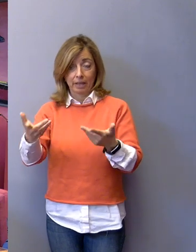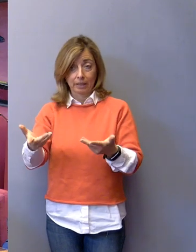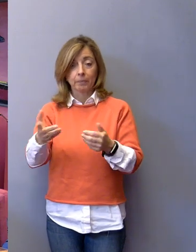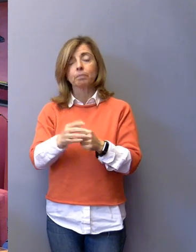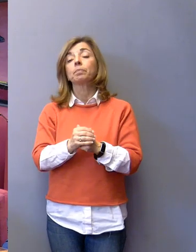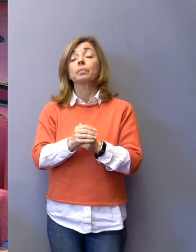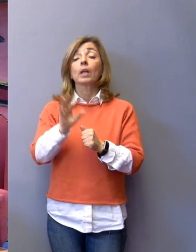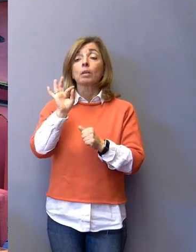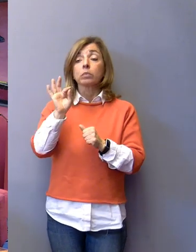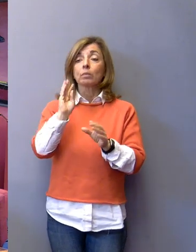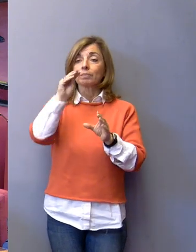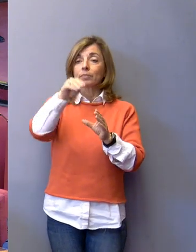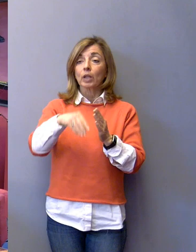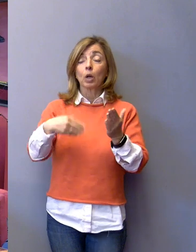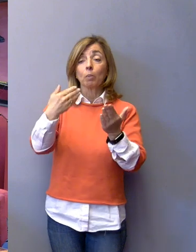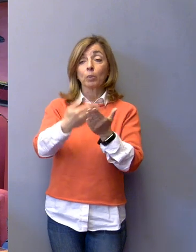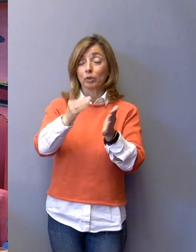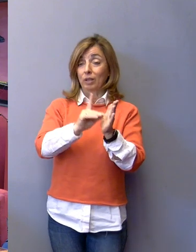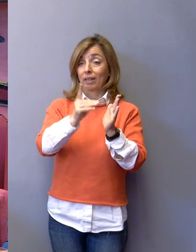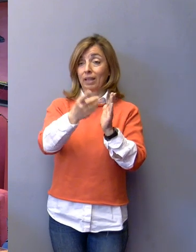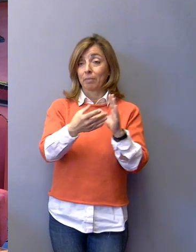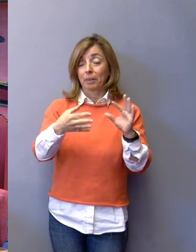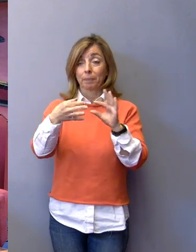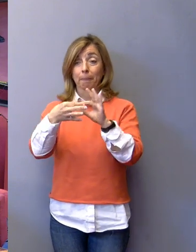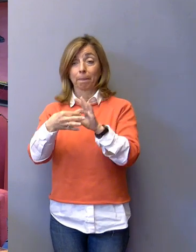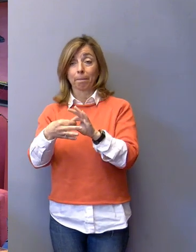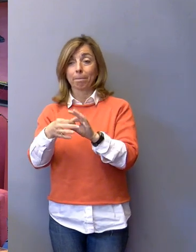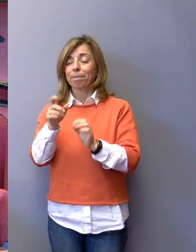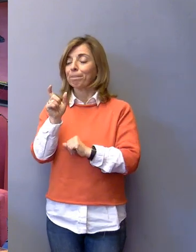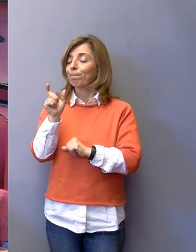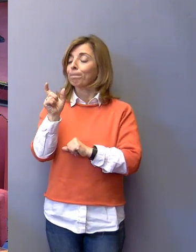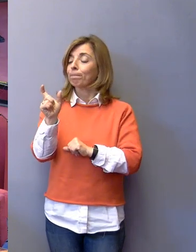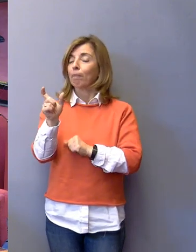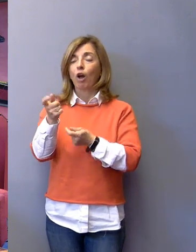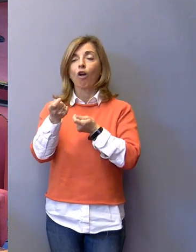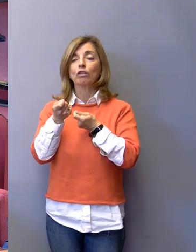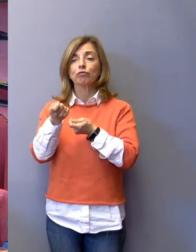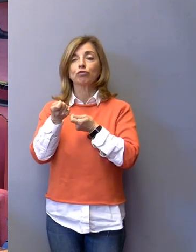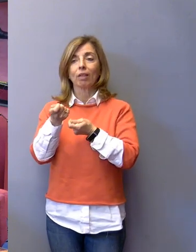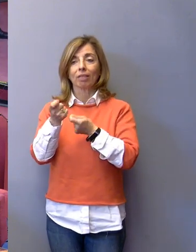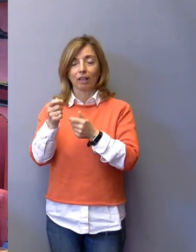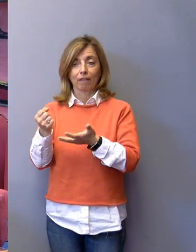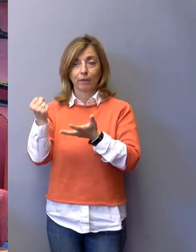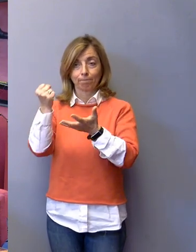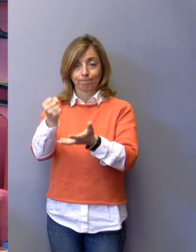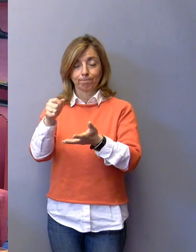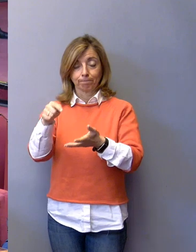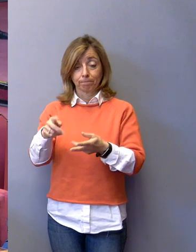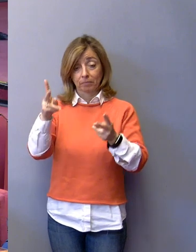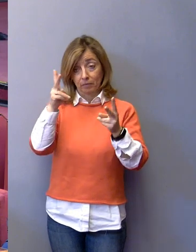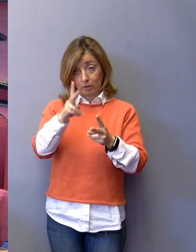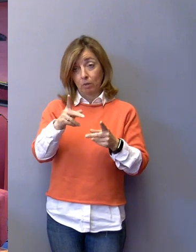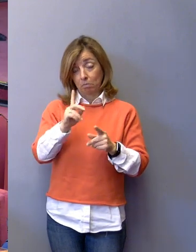proposta di delibera legata alla parola incentive realtà come è stato più detto sarebbe stato più